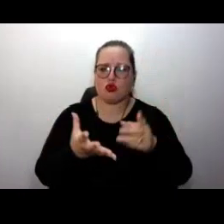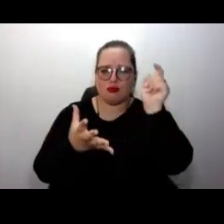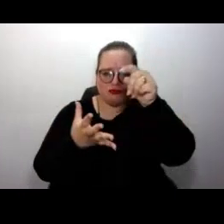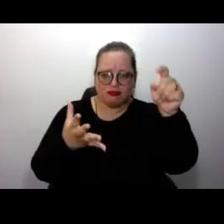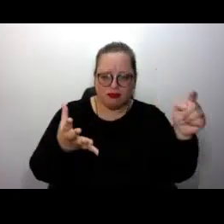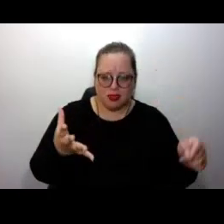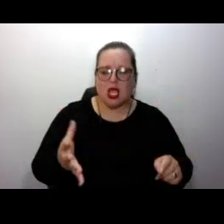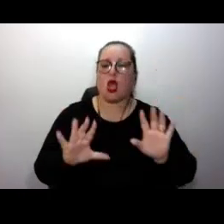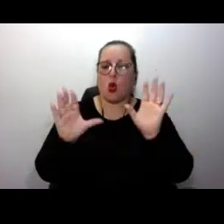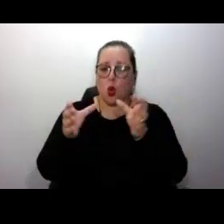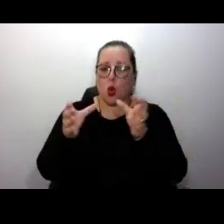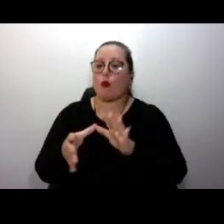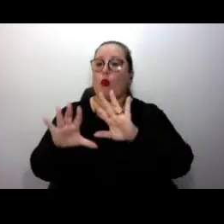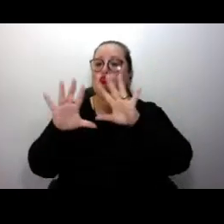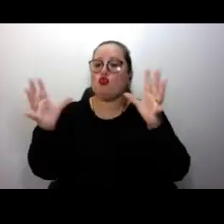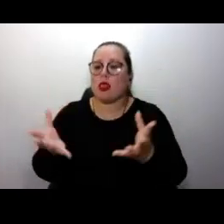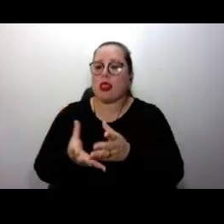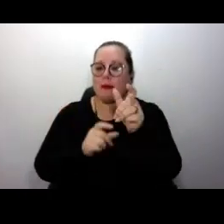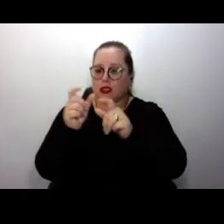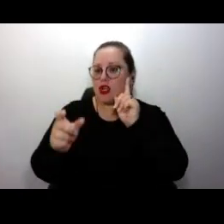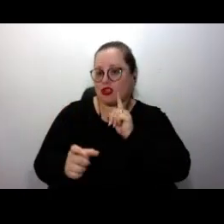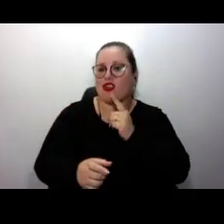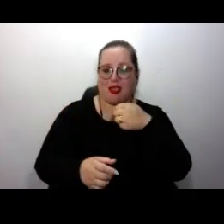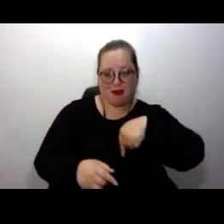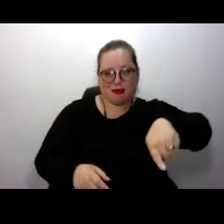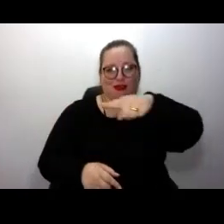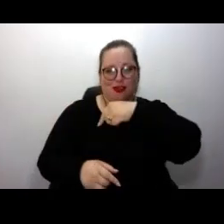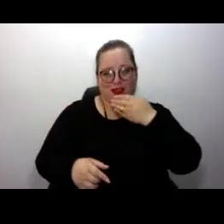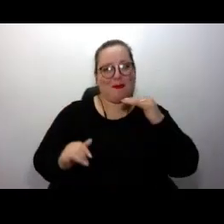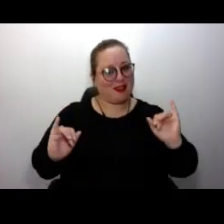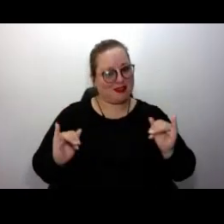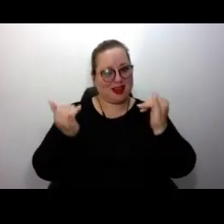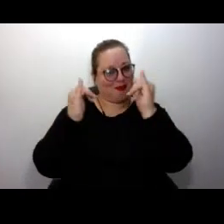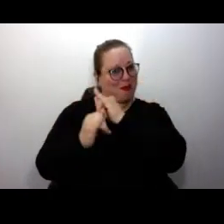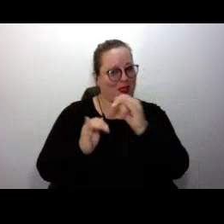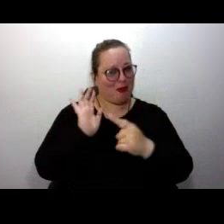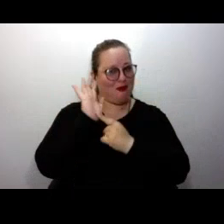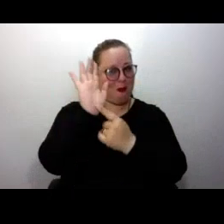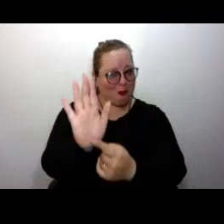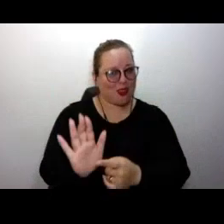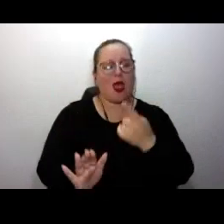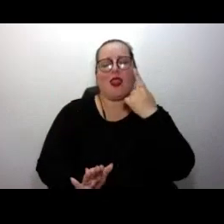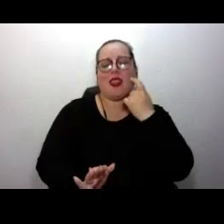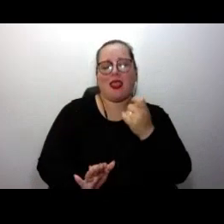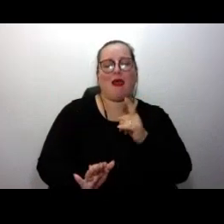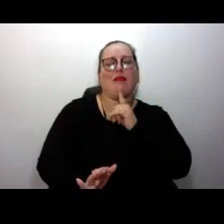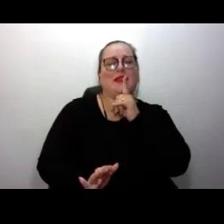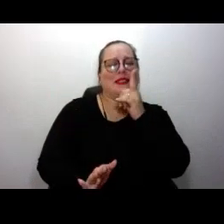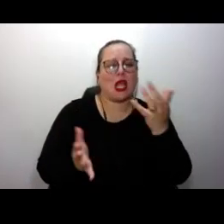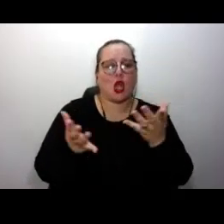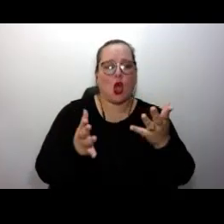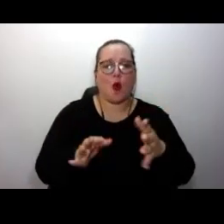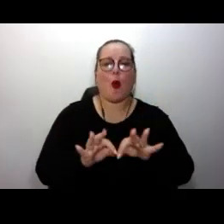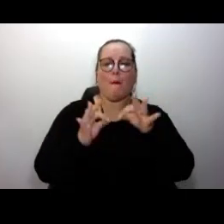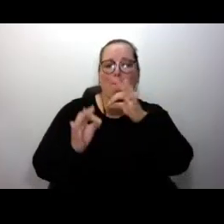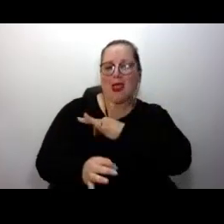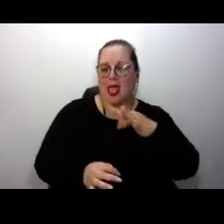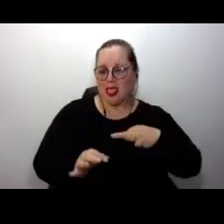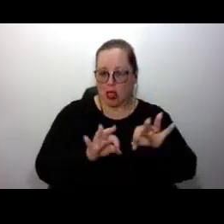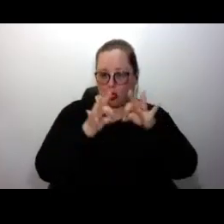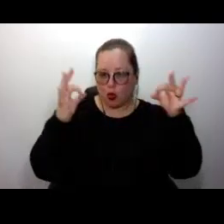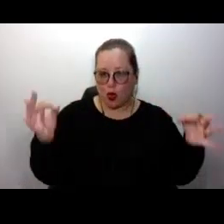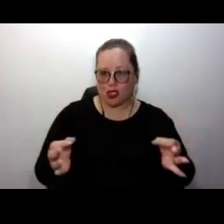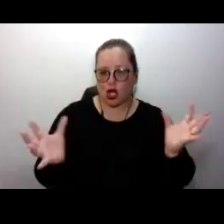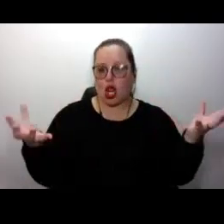Sordos. Nosotros lo celebramos también, ya vamos a ver algo especial que hicimos para ese día, como Ministerio de Educación, en conjunto